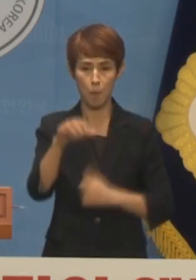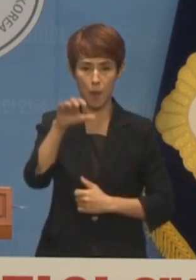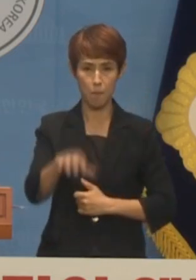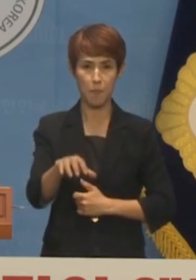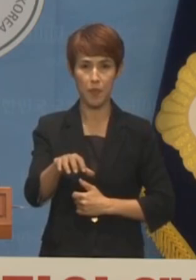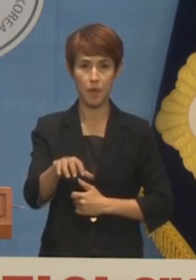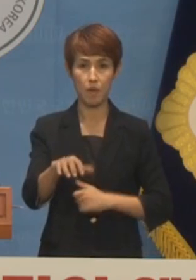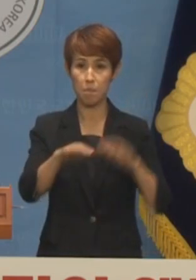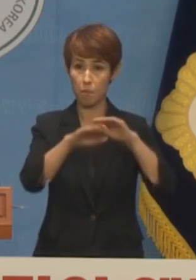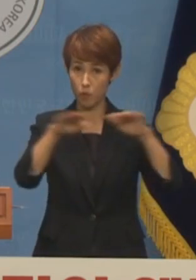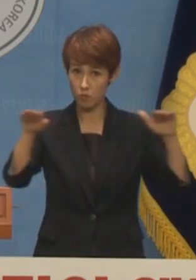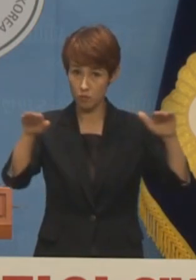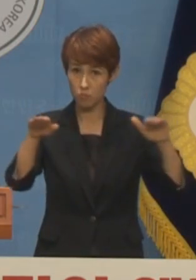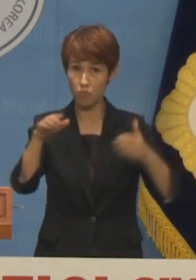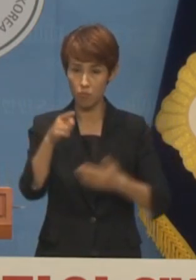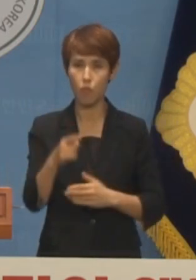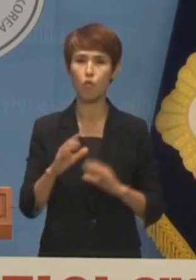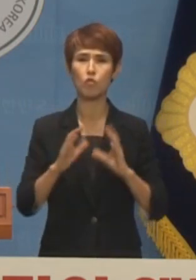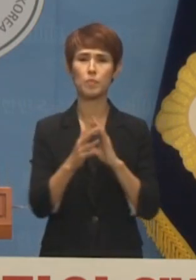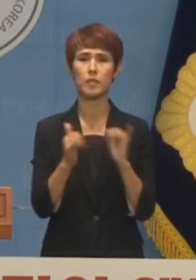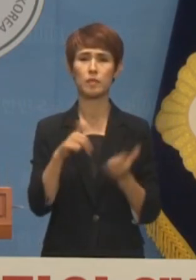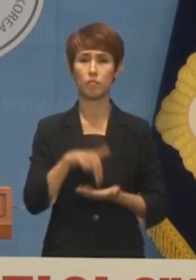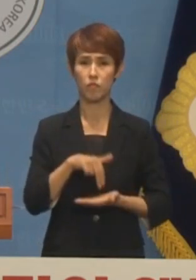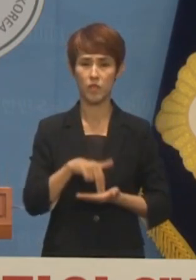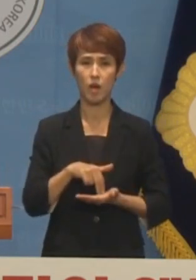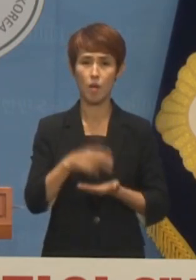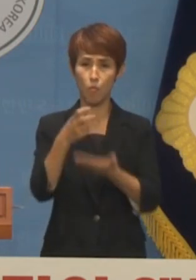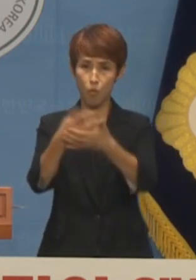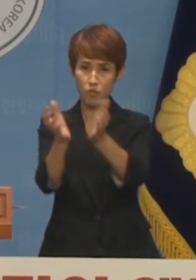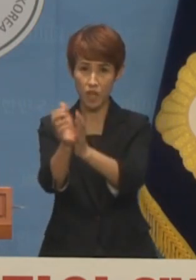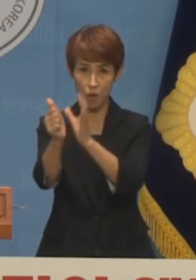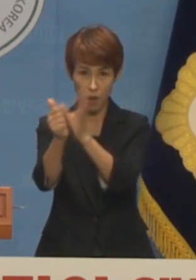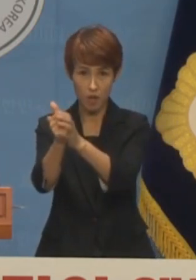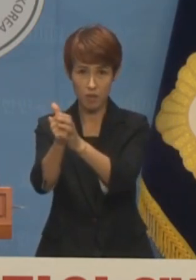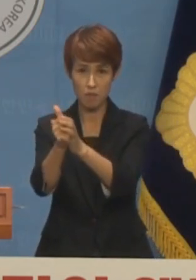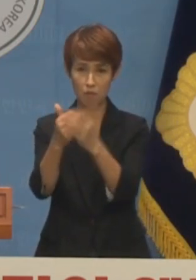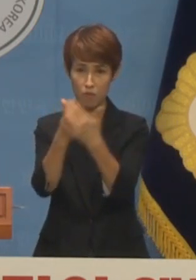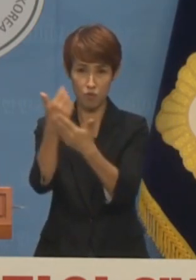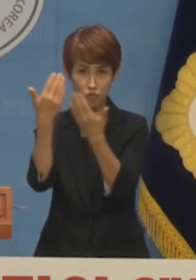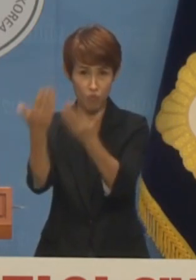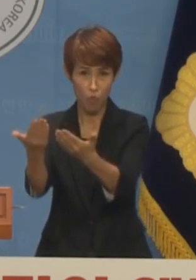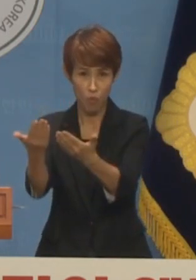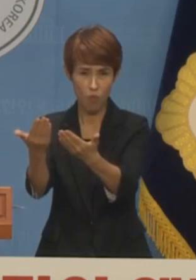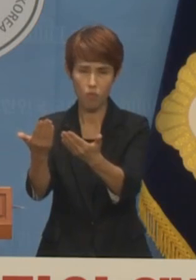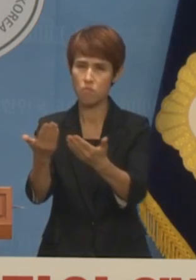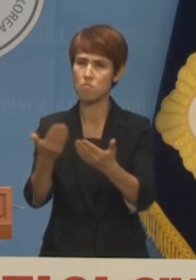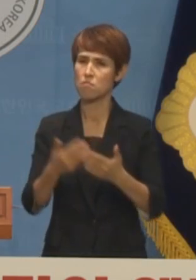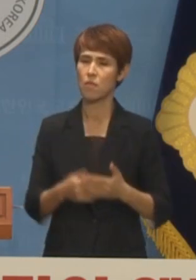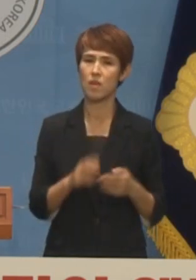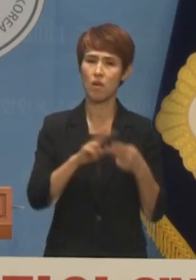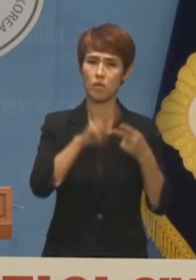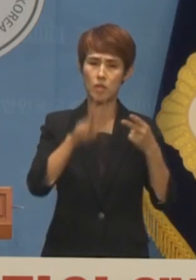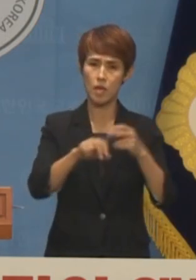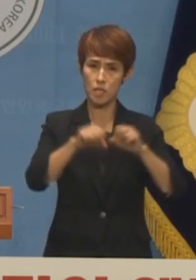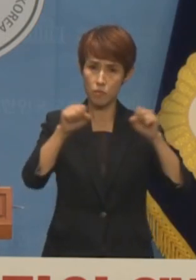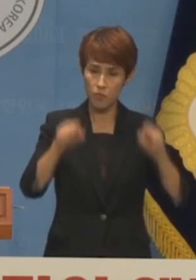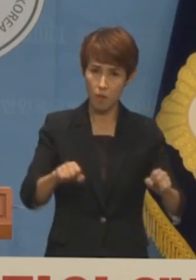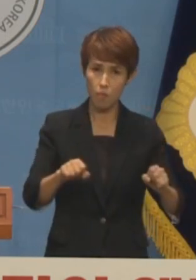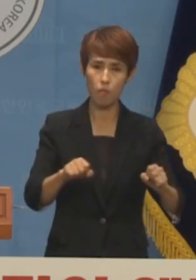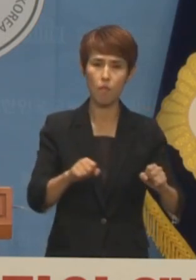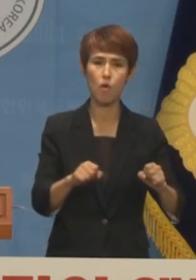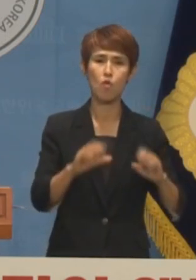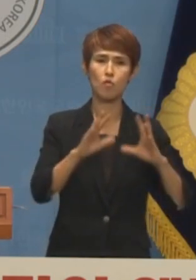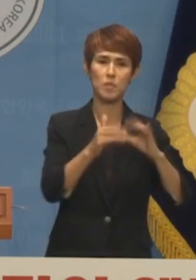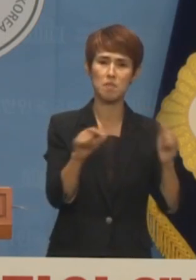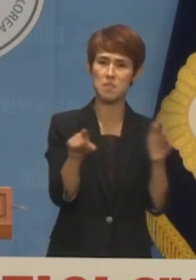평등이라는 헌법 규정이 국민의 한 사람인 전 법무부 장관에게는 달리 적용되어 형사사법 시스템에 대한 국민의 신뢰를 더욱